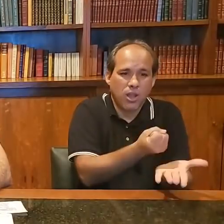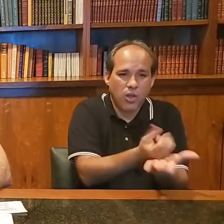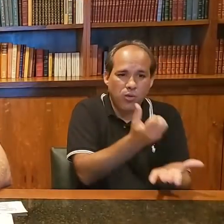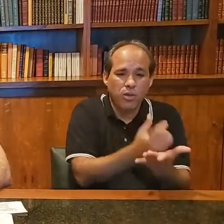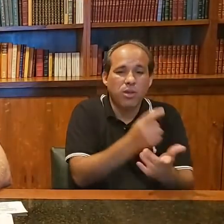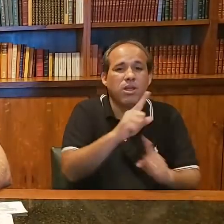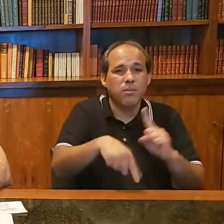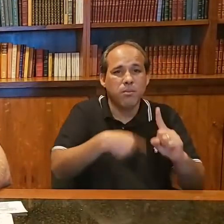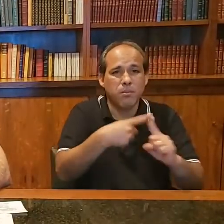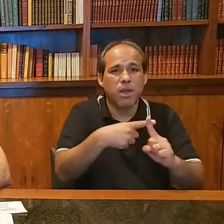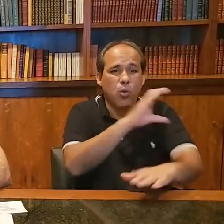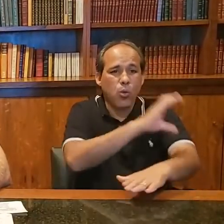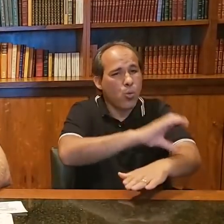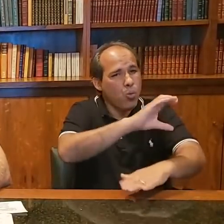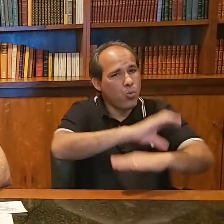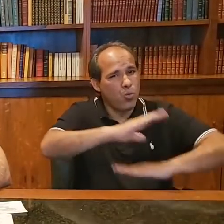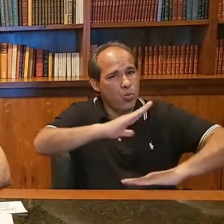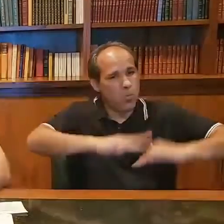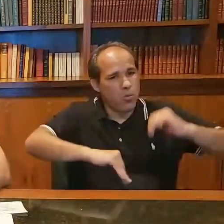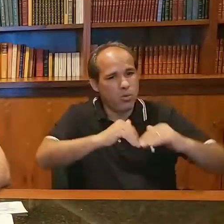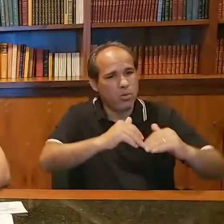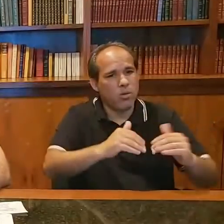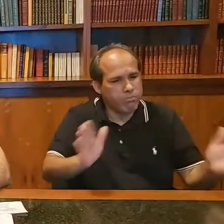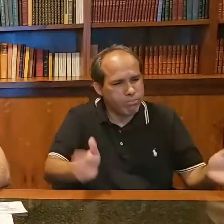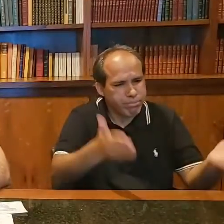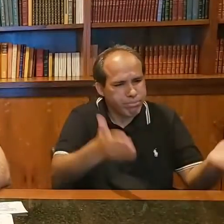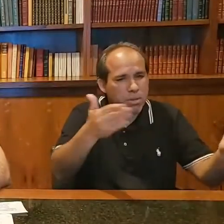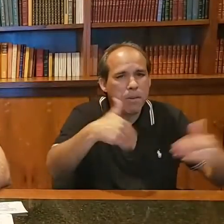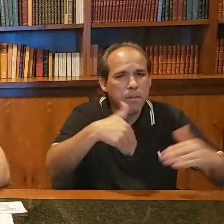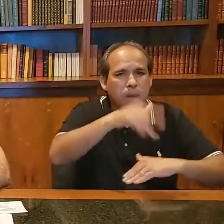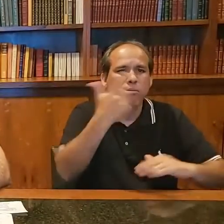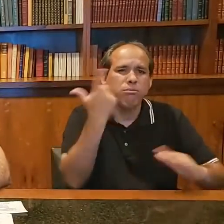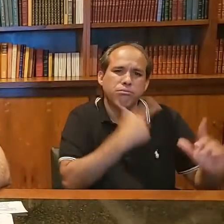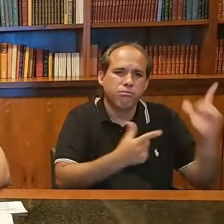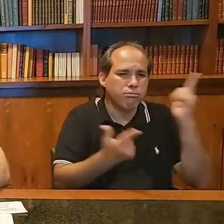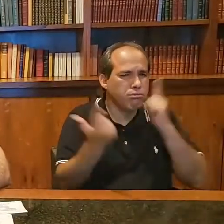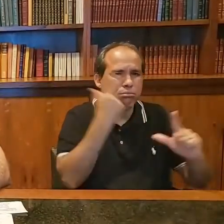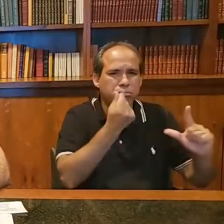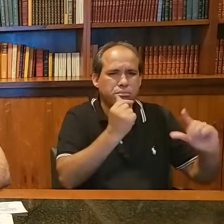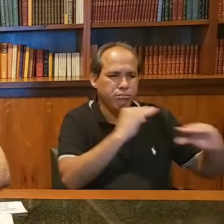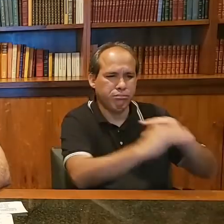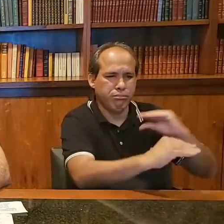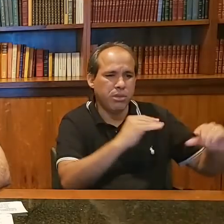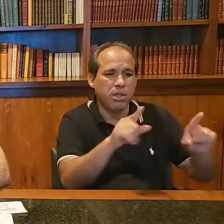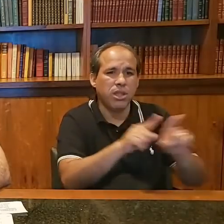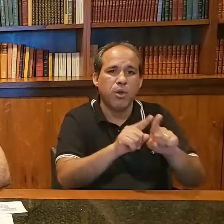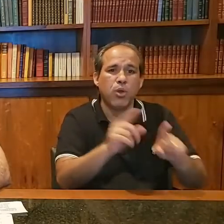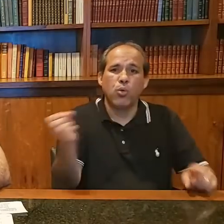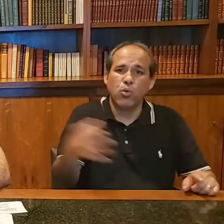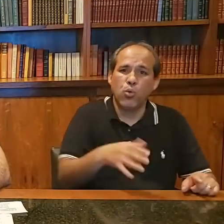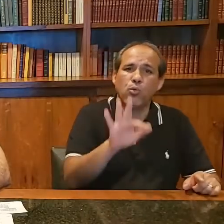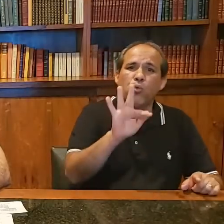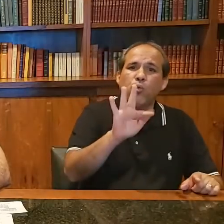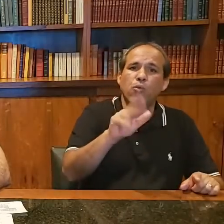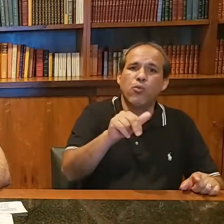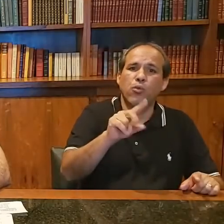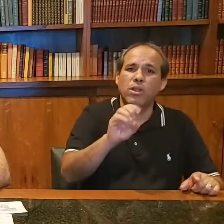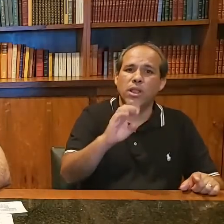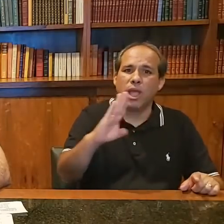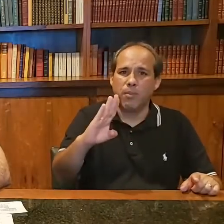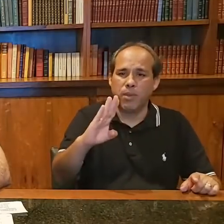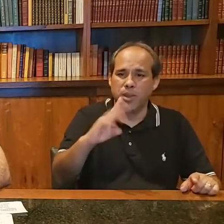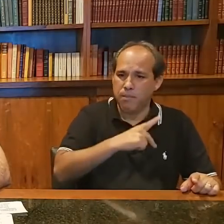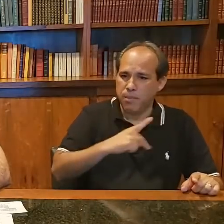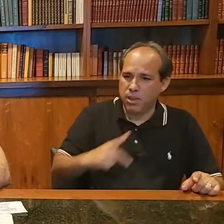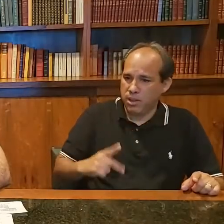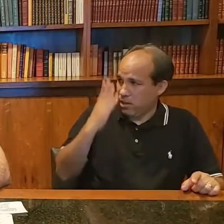cursos profissionalizantes, carreando mais recursos. E, além disso, o novo Fundeb, presidente, que